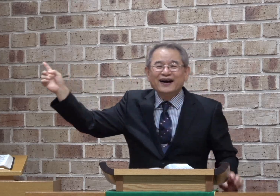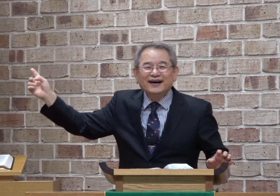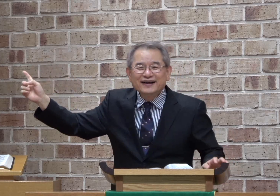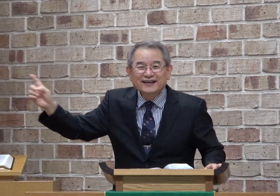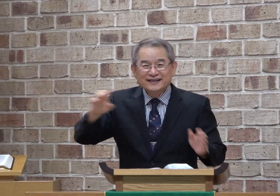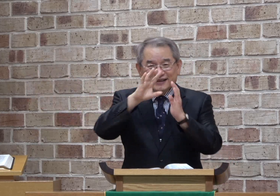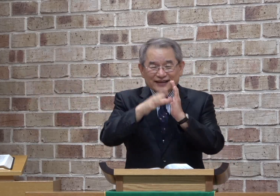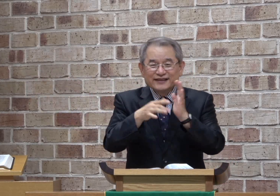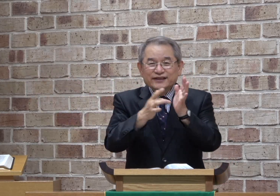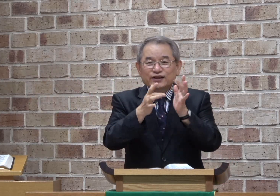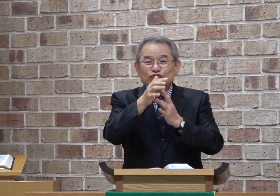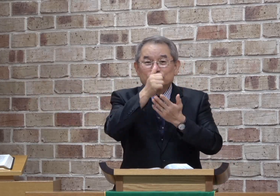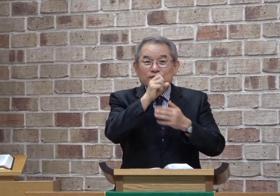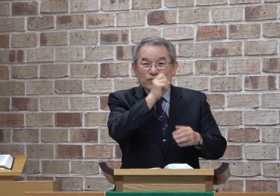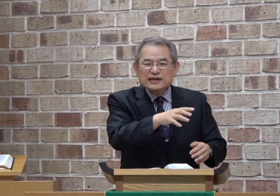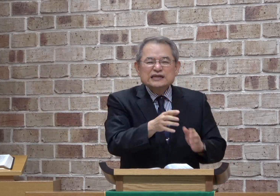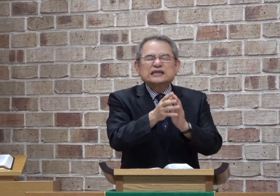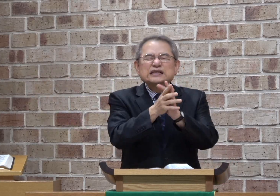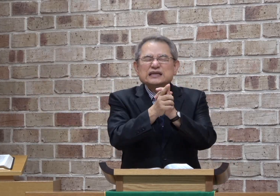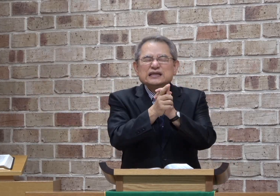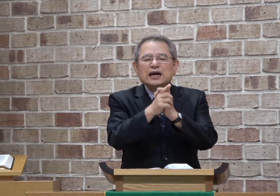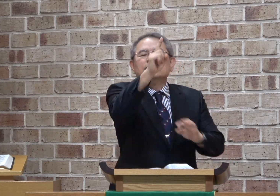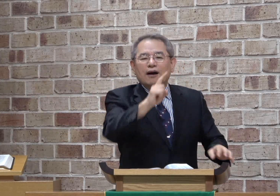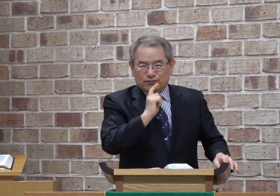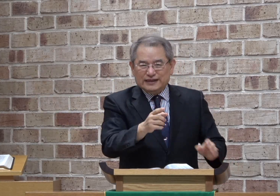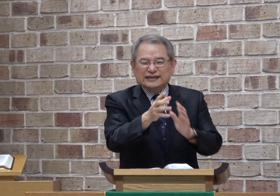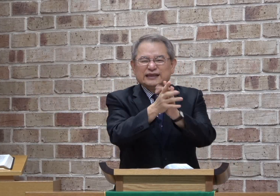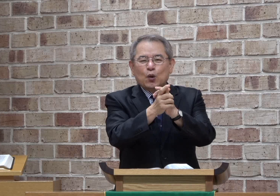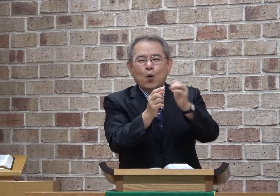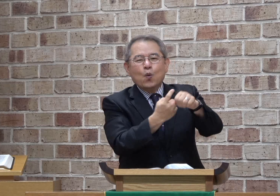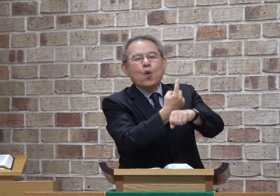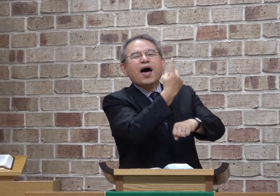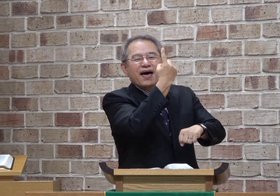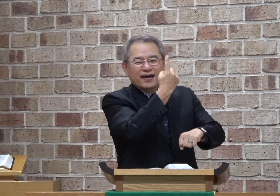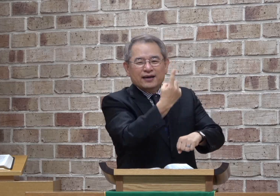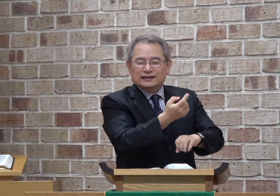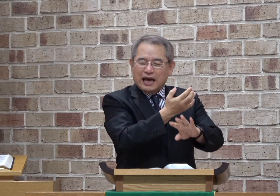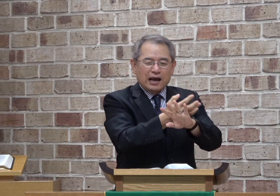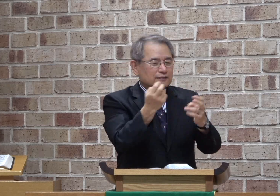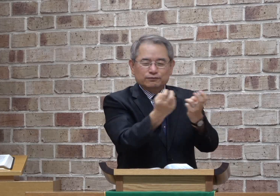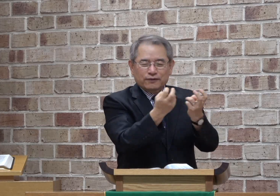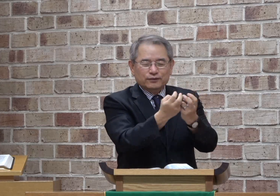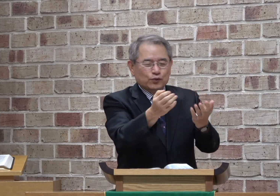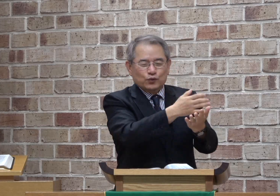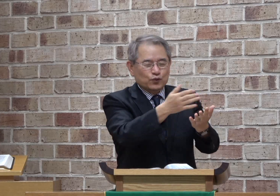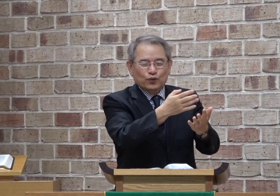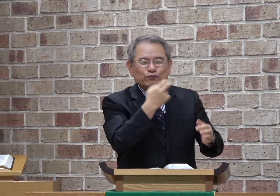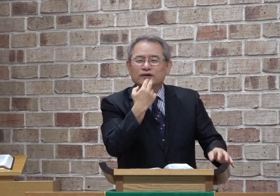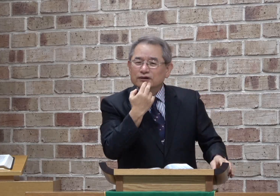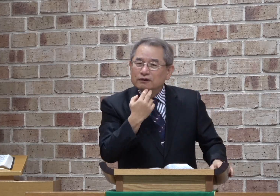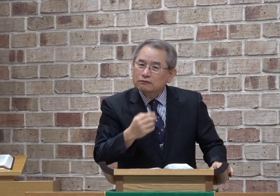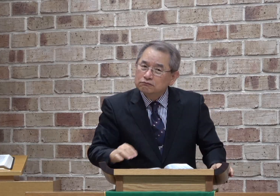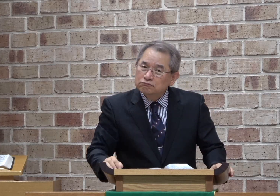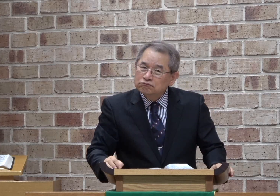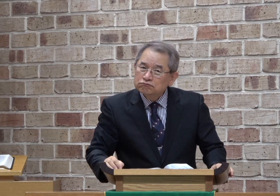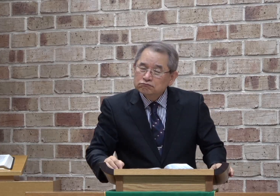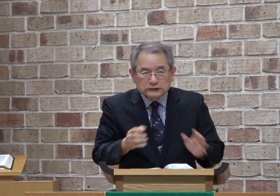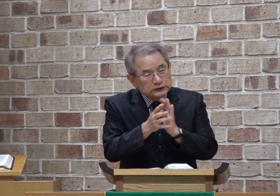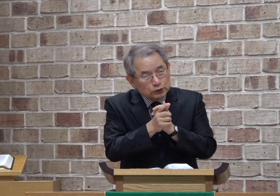질문했습니다. 예수님, 왜 우리는 이런 일이 우리에게는 일어나지 않나요? 라고 물어보았습니다. 예수님이 이렇게 말씀하셨습니다. 기도 외에는